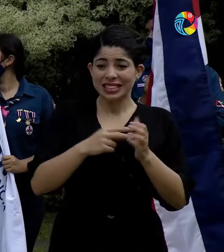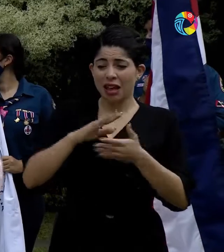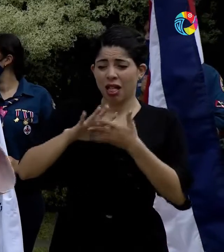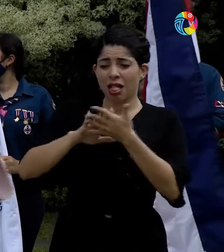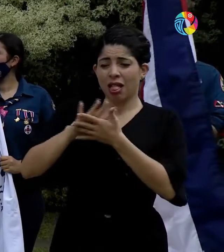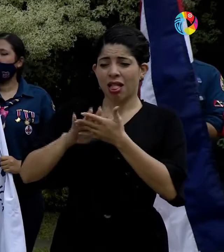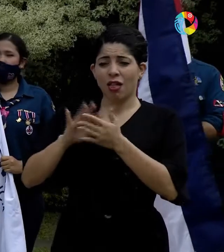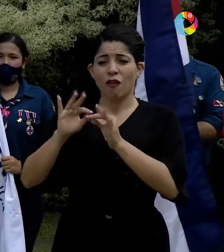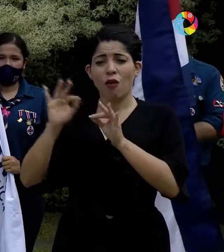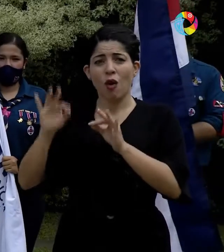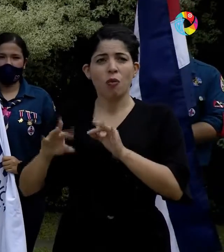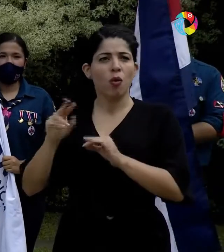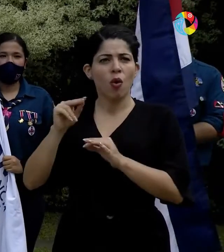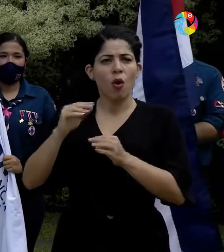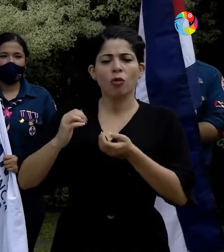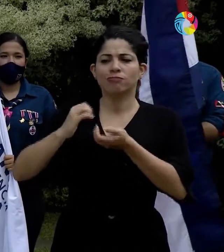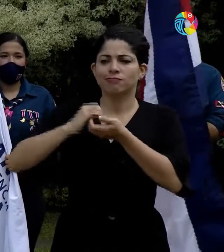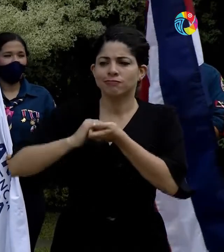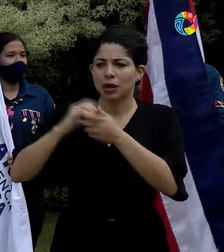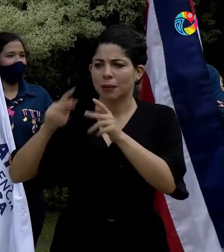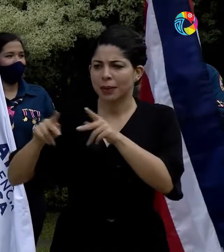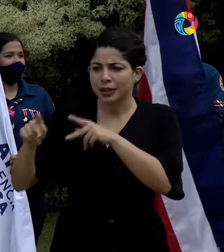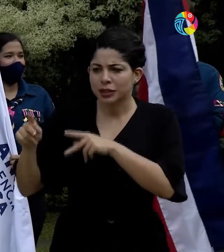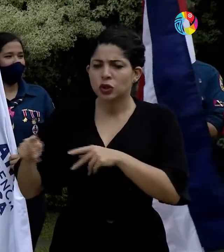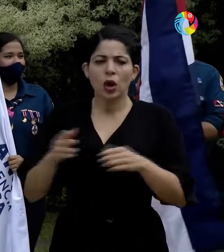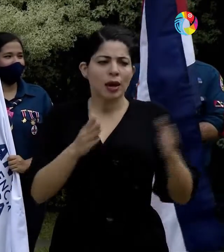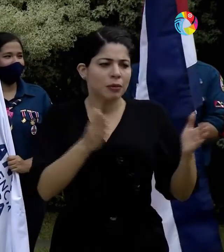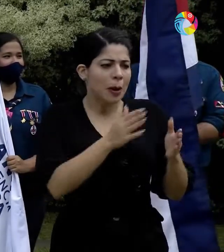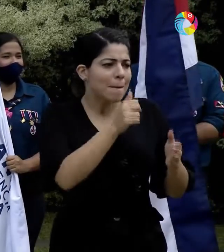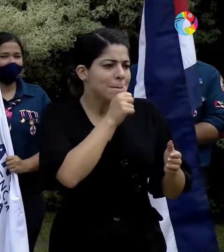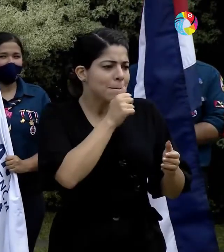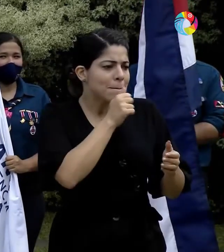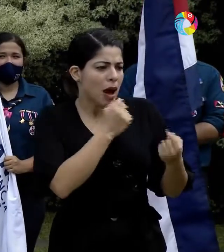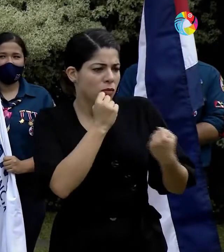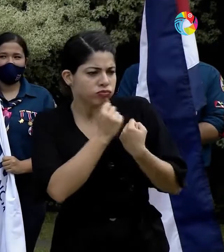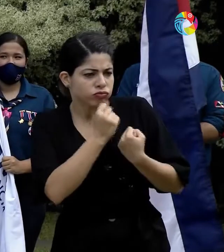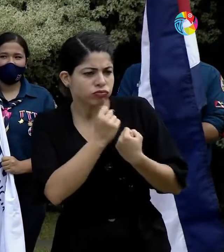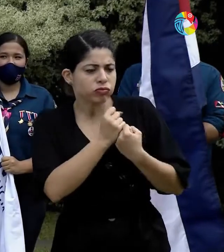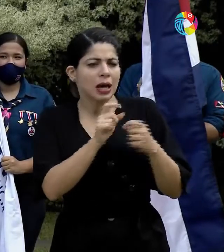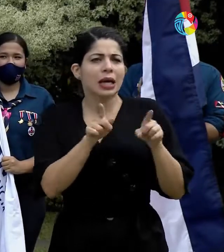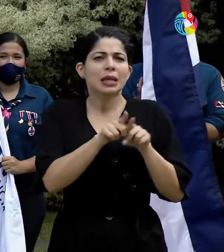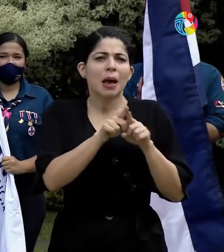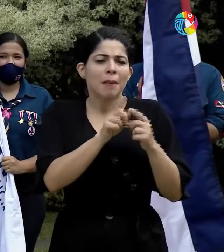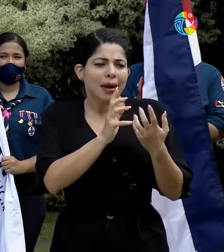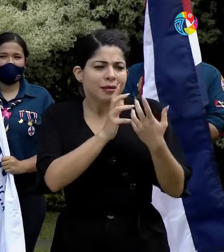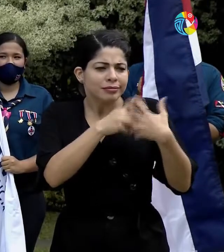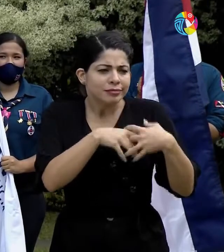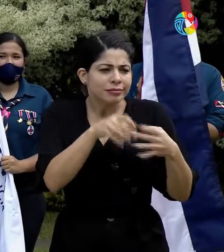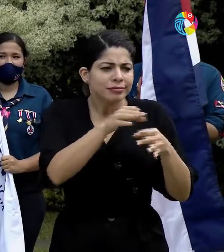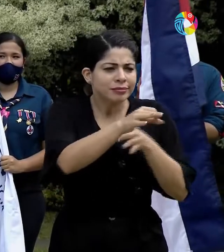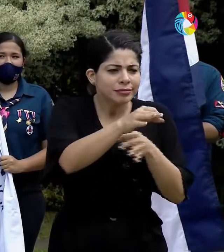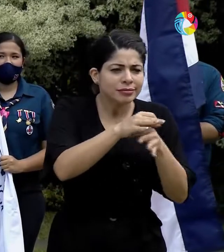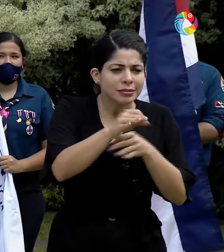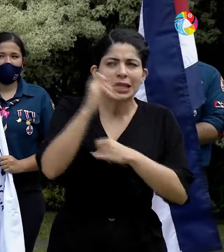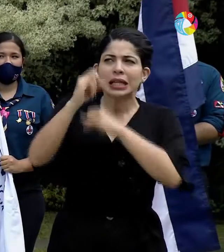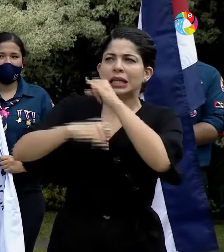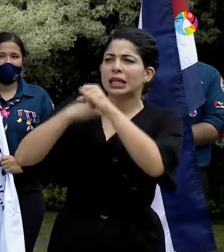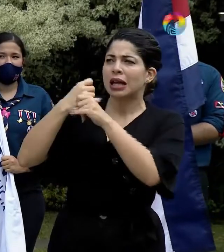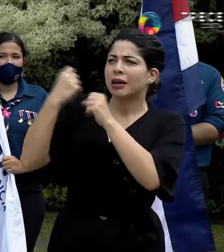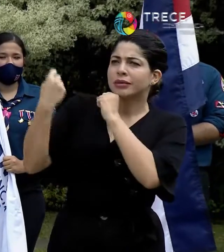mixtas, cogestionando con la sociedad civil, impulsando la vinculación de lo privado, la articulación con lo local, la cooperación